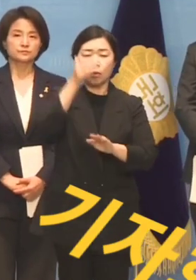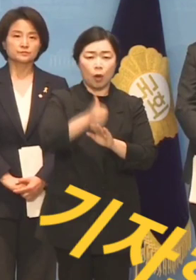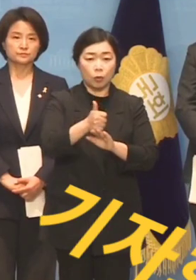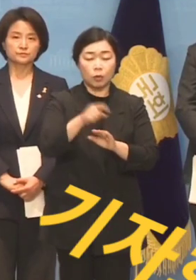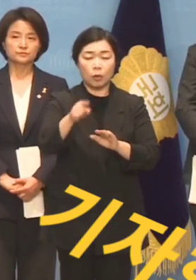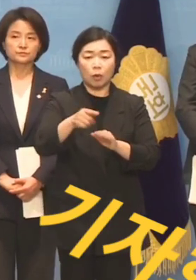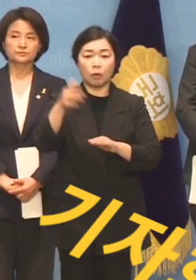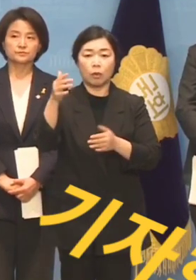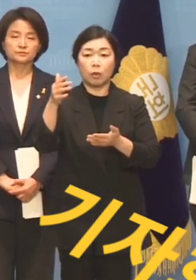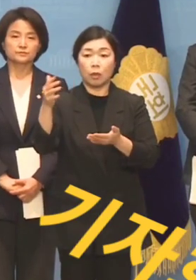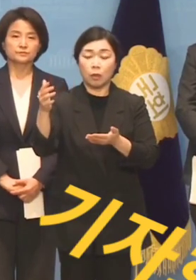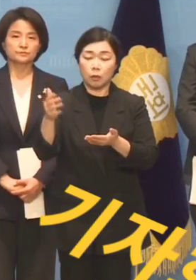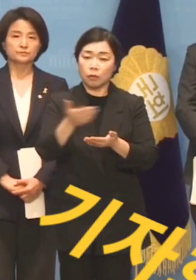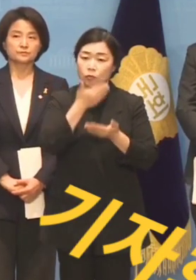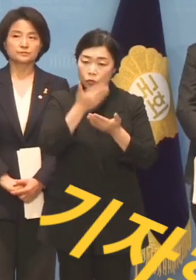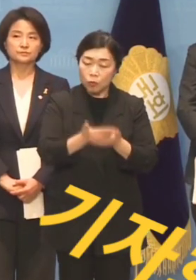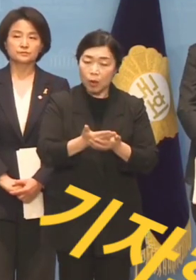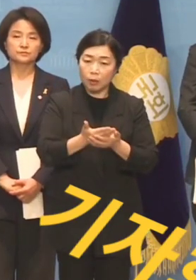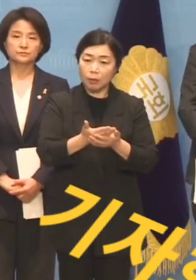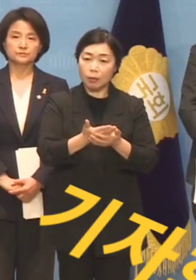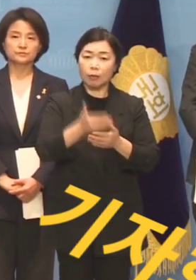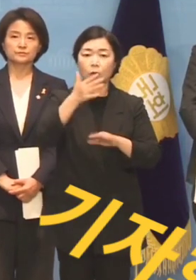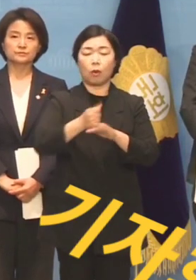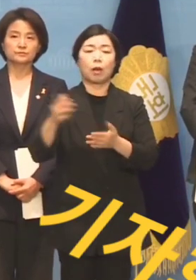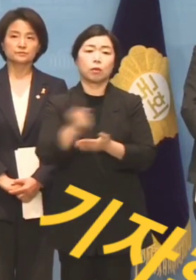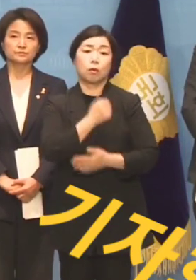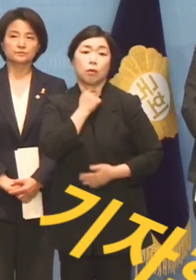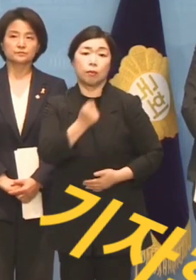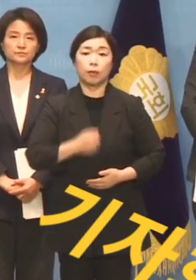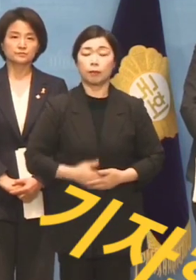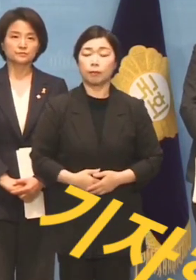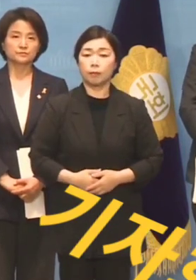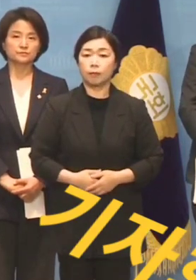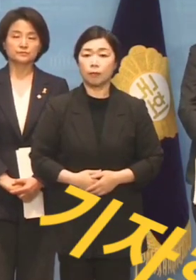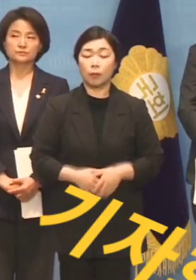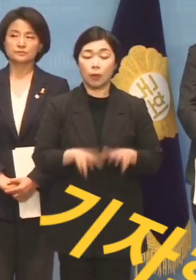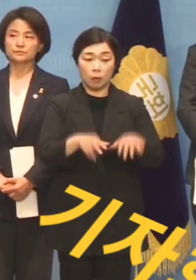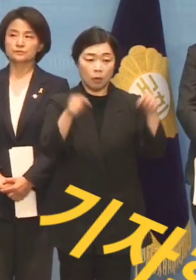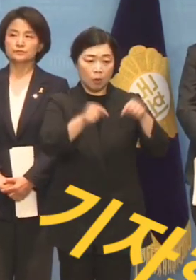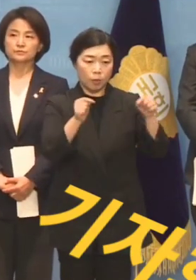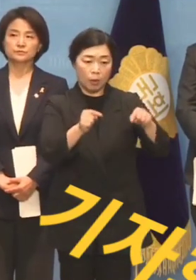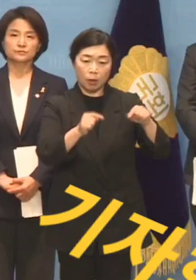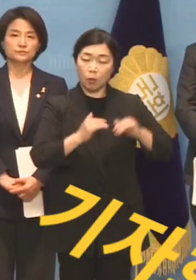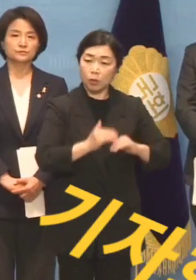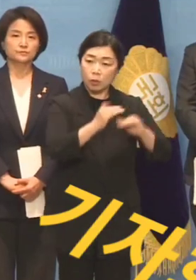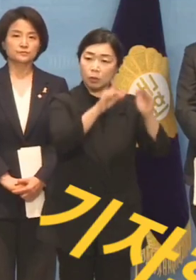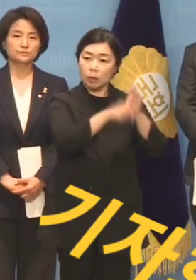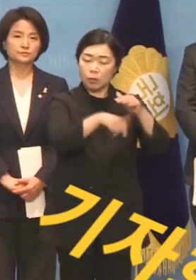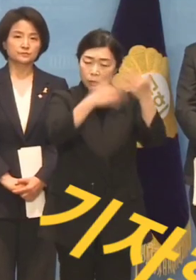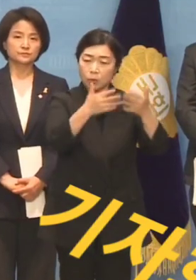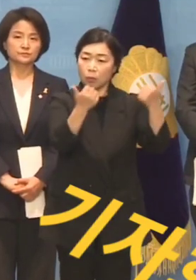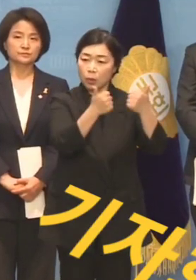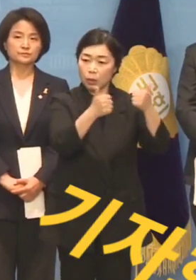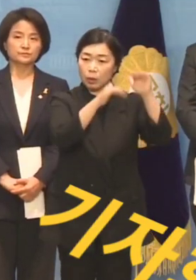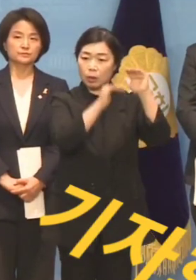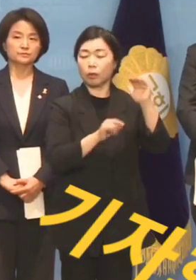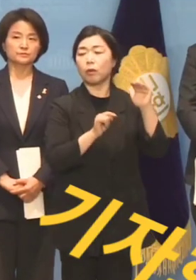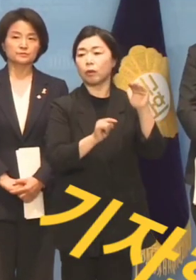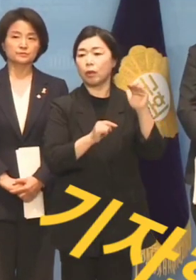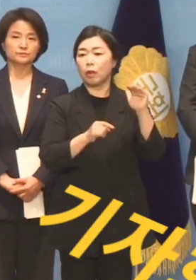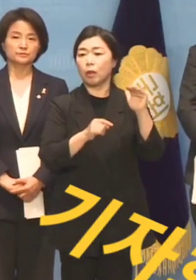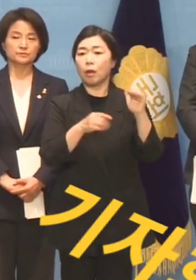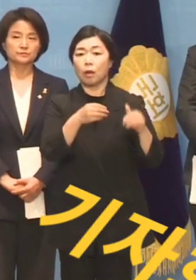합의해내는 그런 아주 중요한 정치협상의 과정들이 남아있습니다. 이 협상의 과정에서 이 전원위원회에서 나왔던